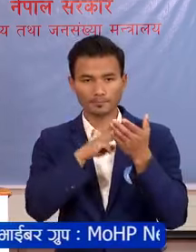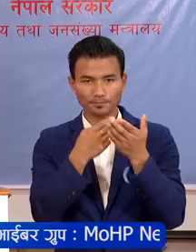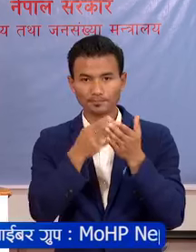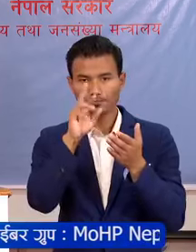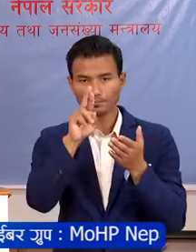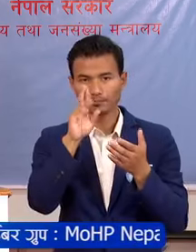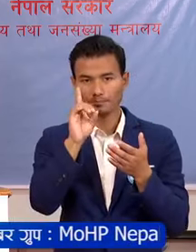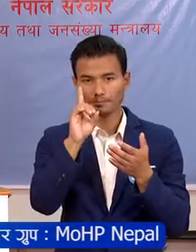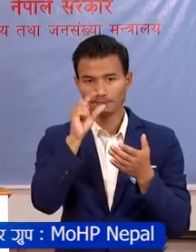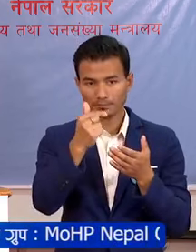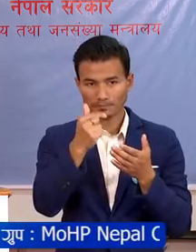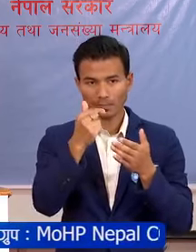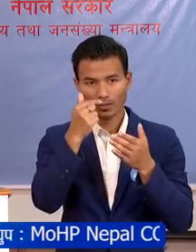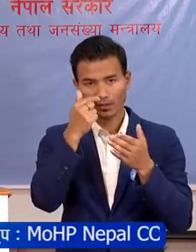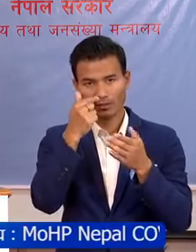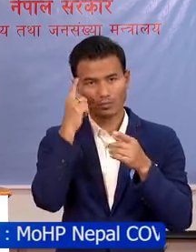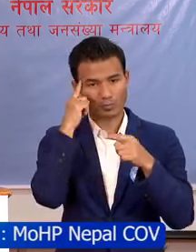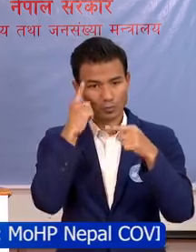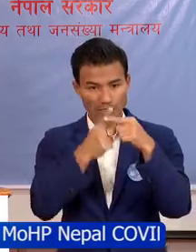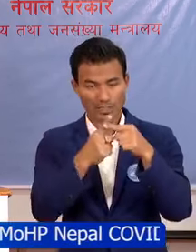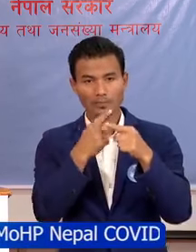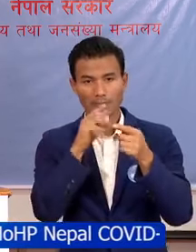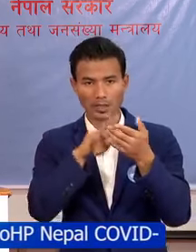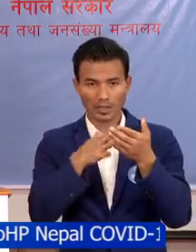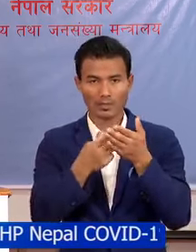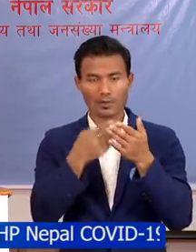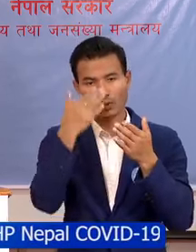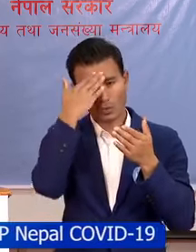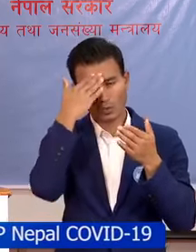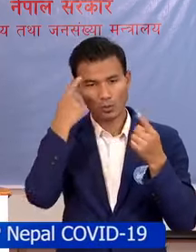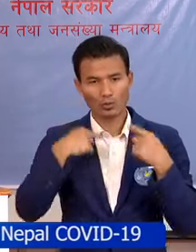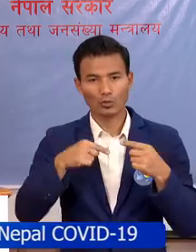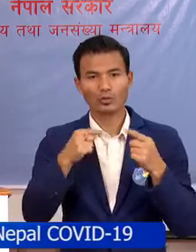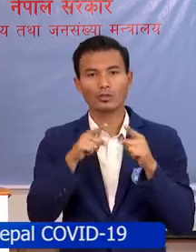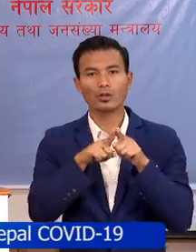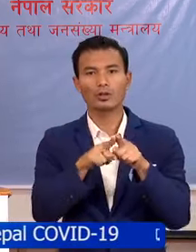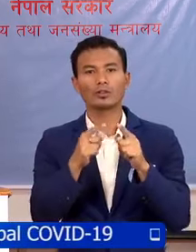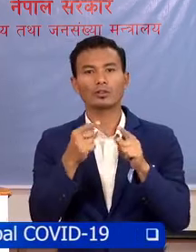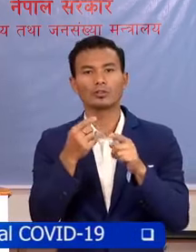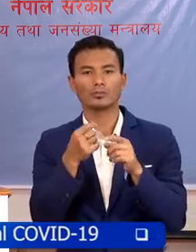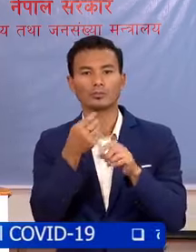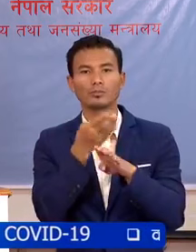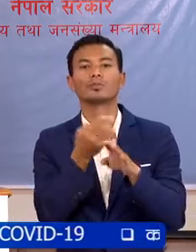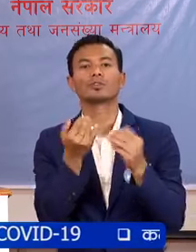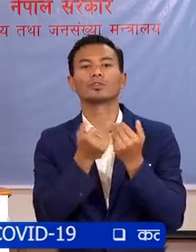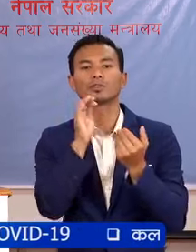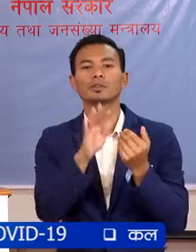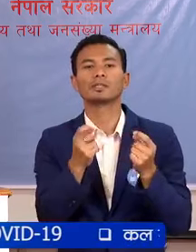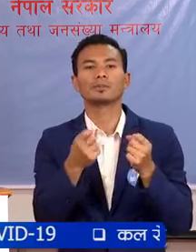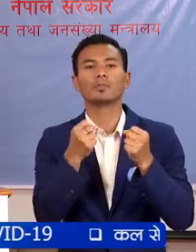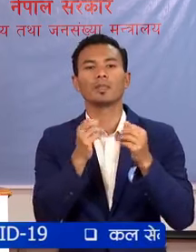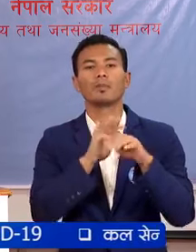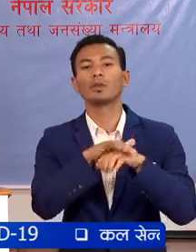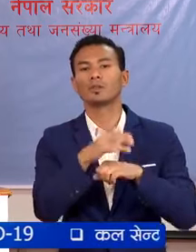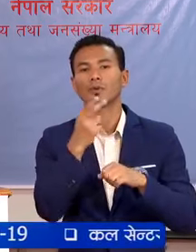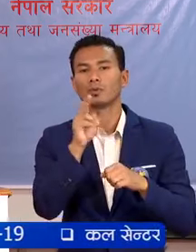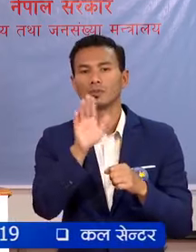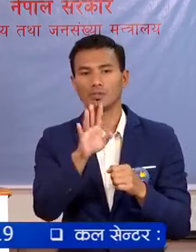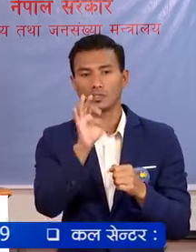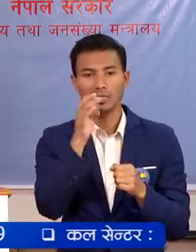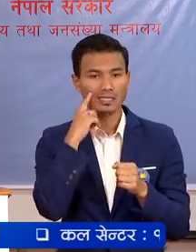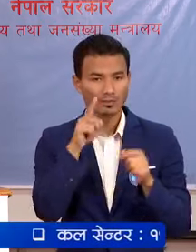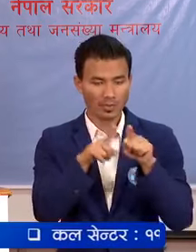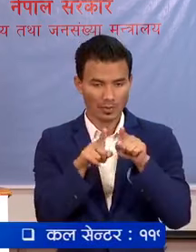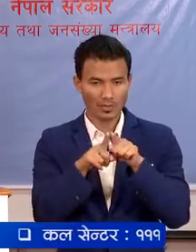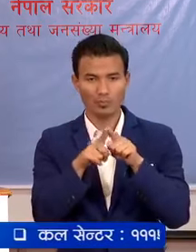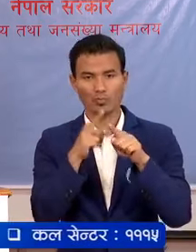आडिटी पोजेटिव आने को रोक शंग लड़न सक्कने चमाता बढ़ी वागो पची विस्तितिमा जसते चालिस तीन माई आडिटी पोजेटिव आगो से यह को